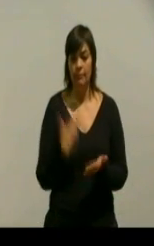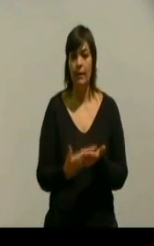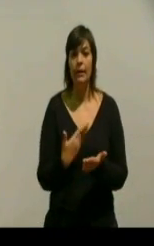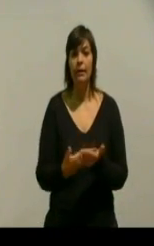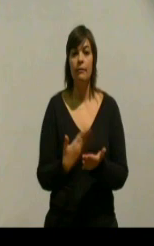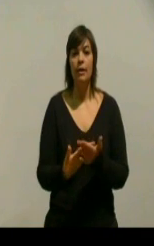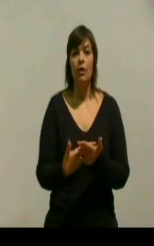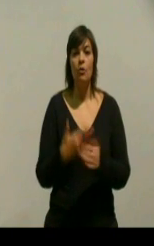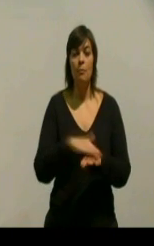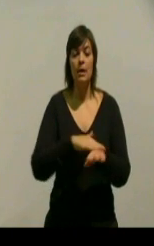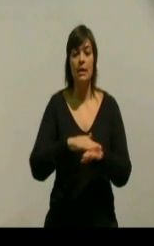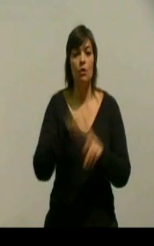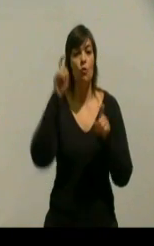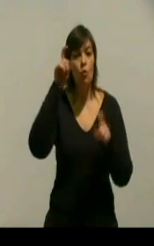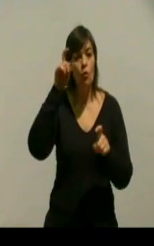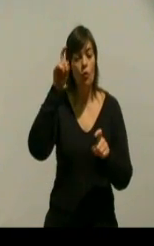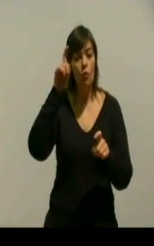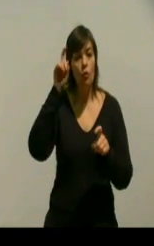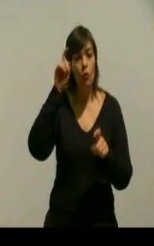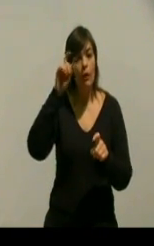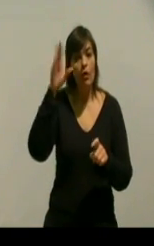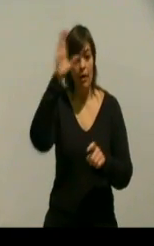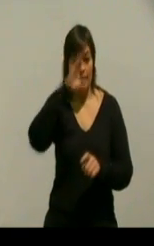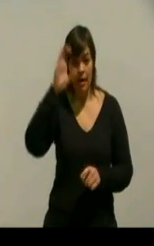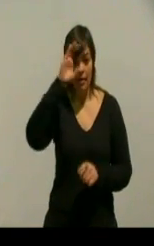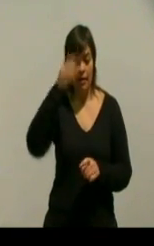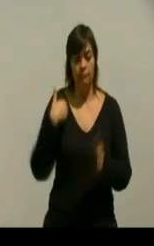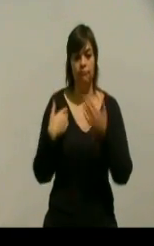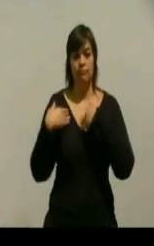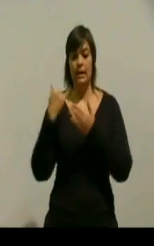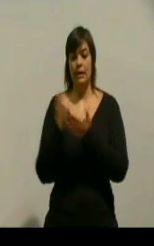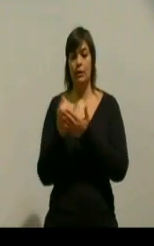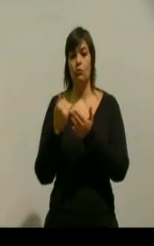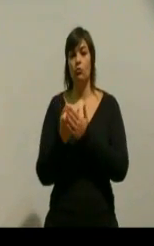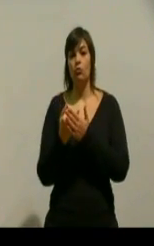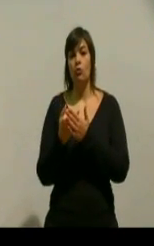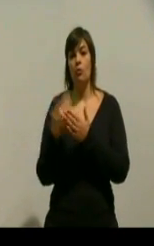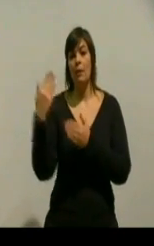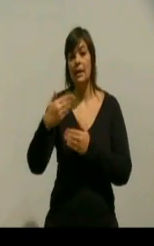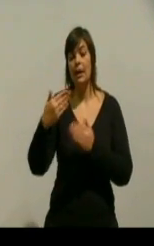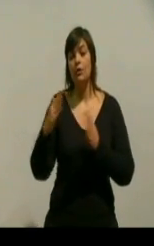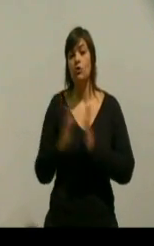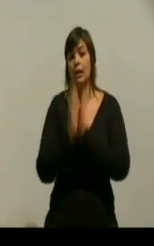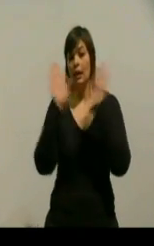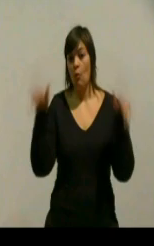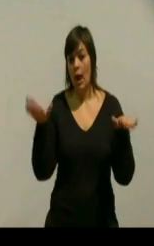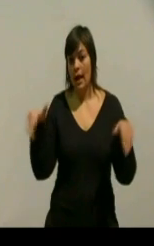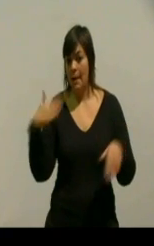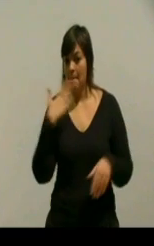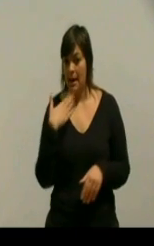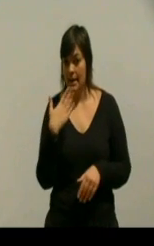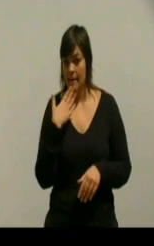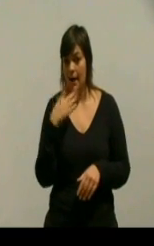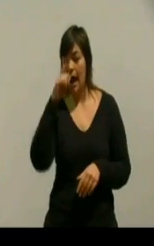por el Ministerio de Educación y Ciencia y lo realicé en el Instituto de Bachillerato Santa Eulalia, en Mérida, en el año